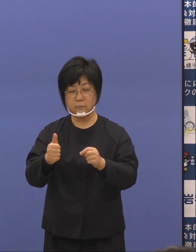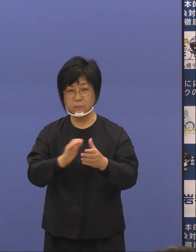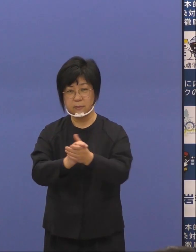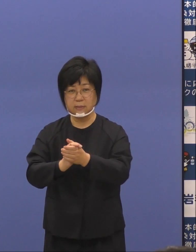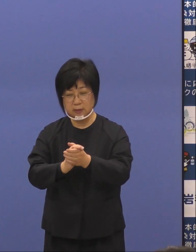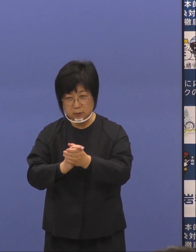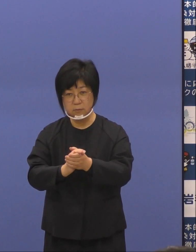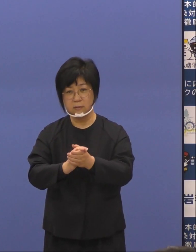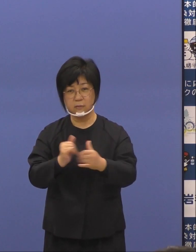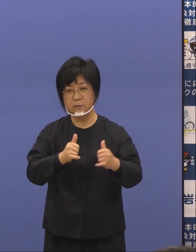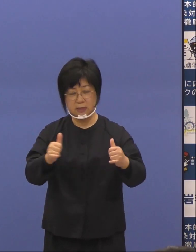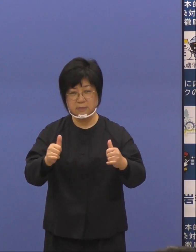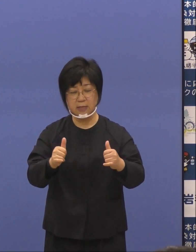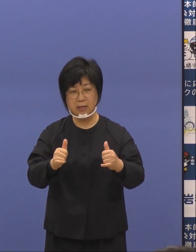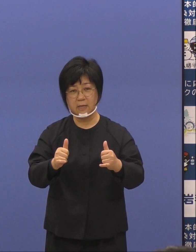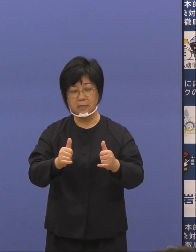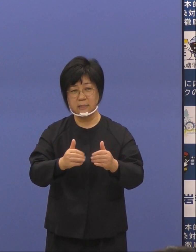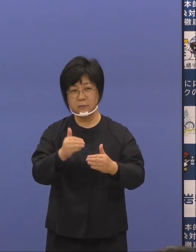しょうか。